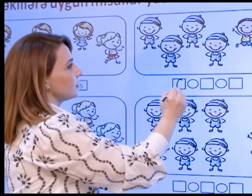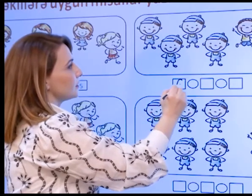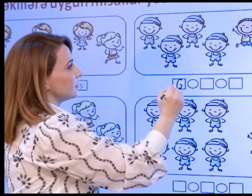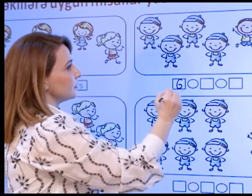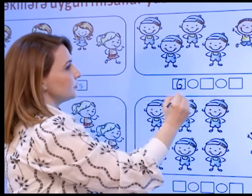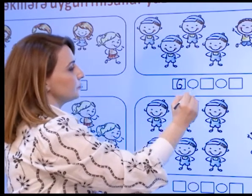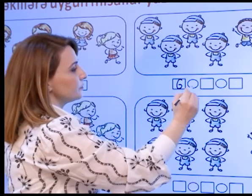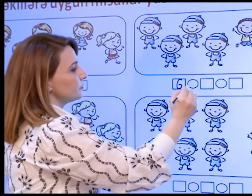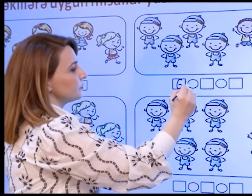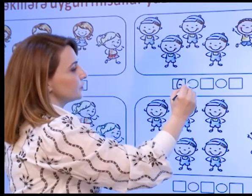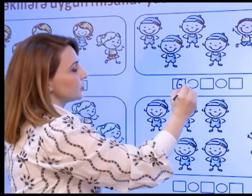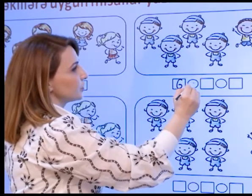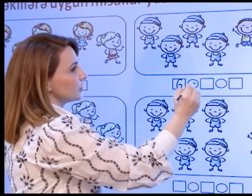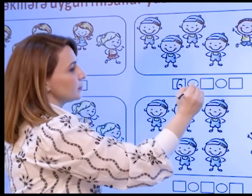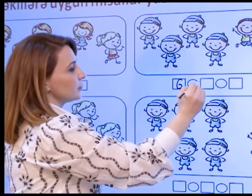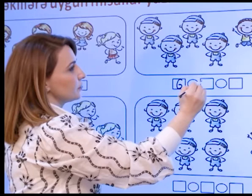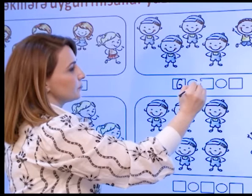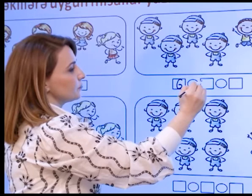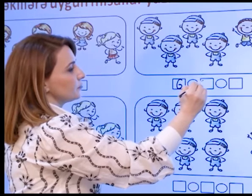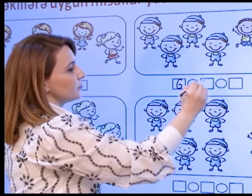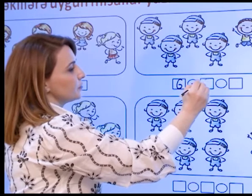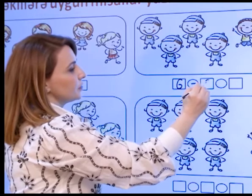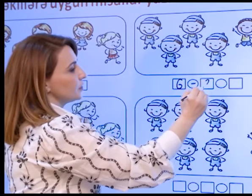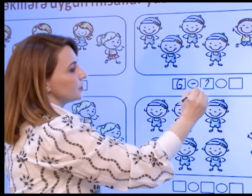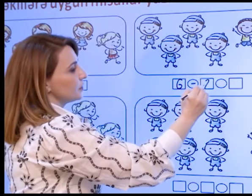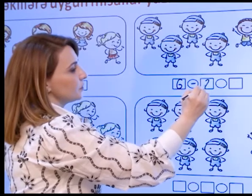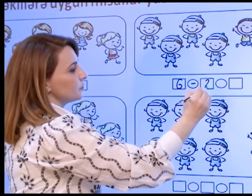6 çıx 2